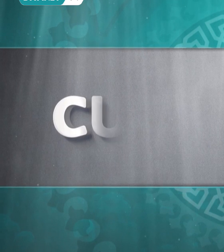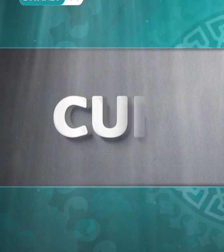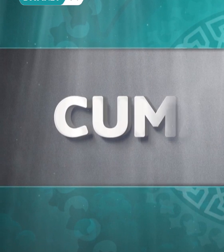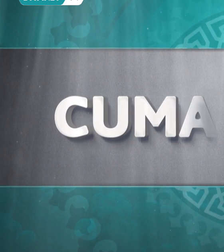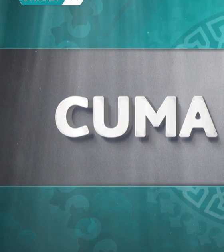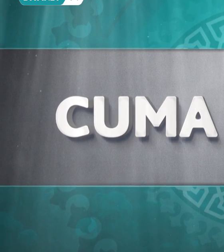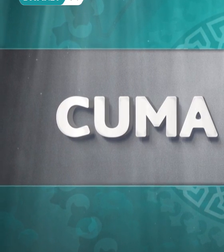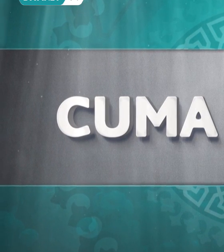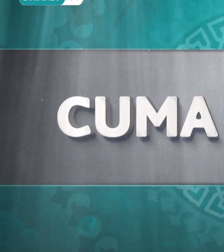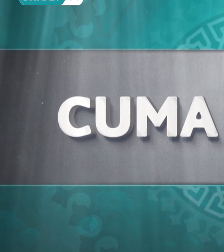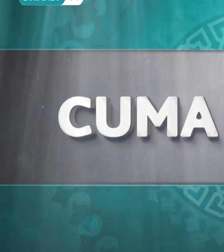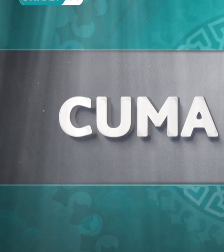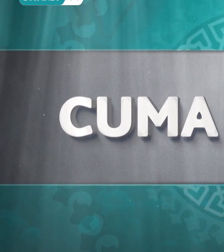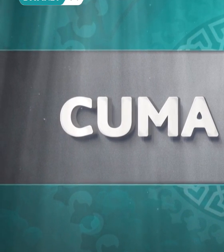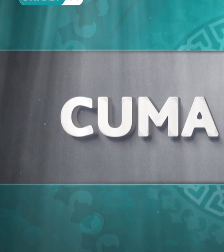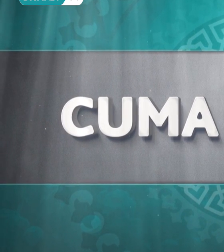bu